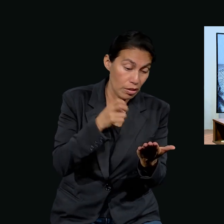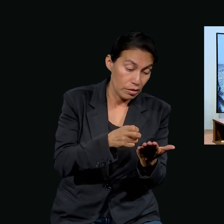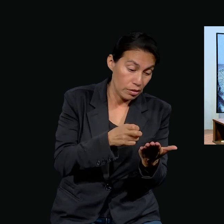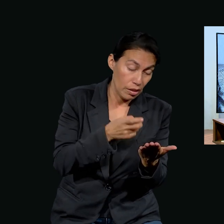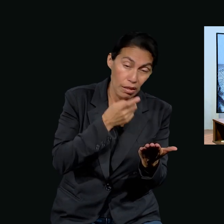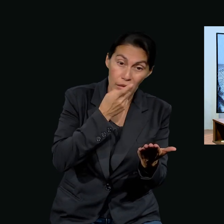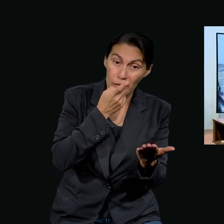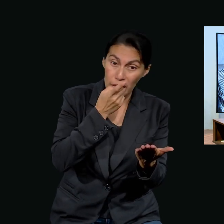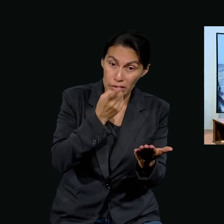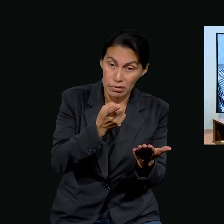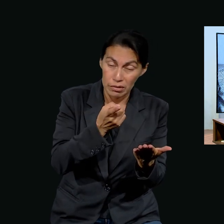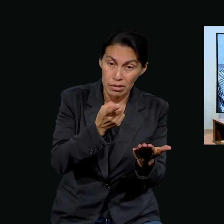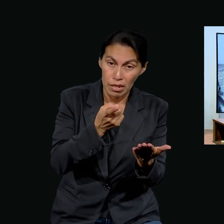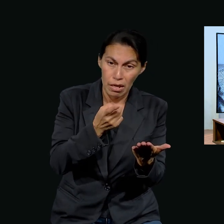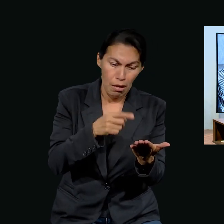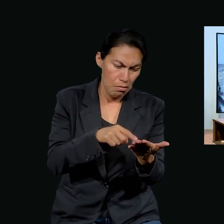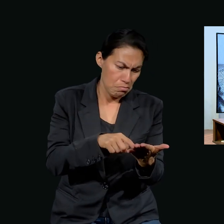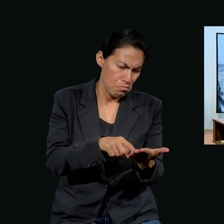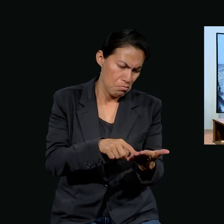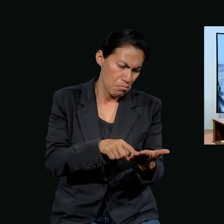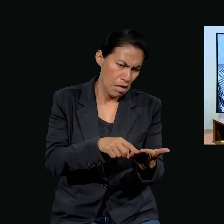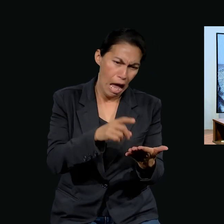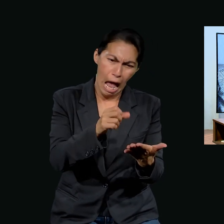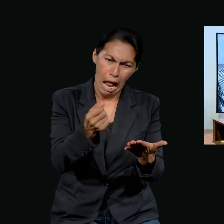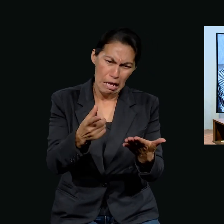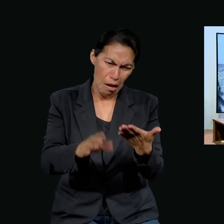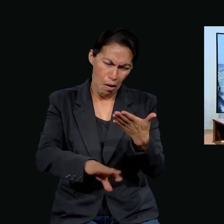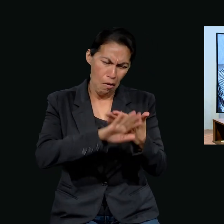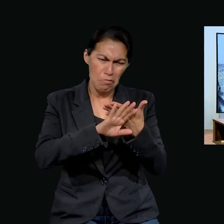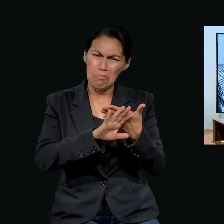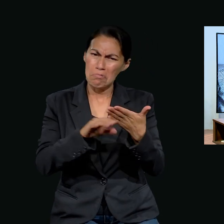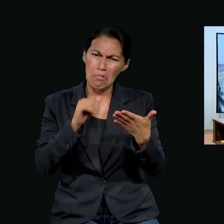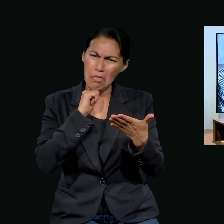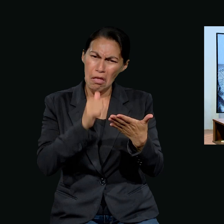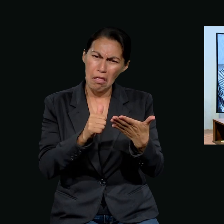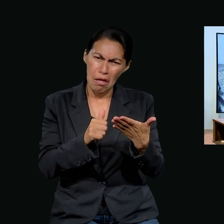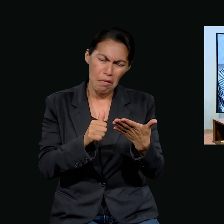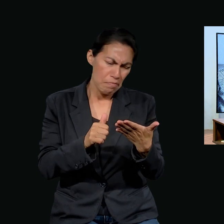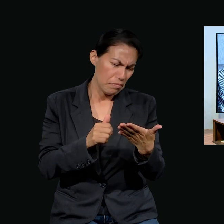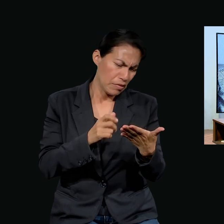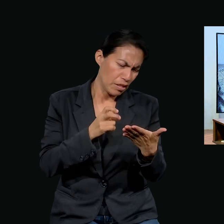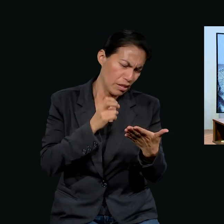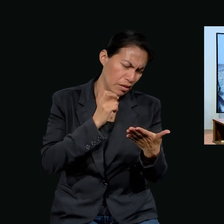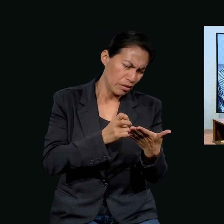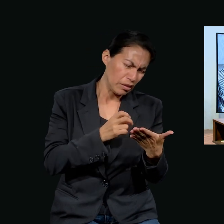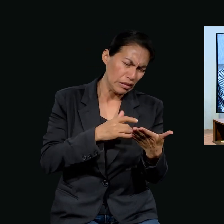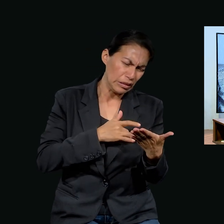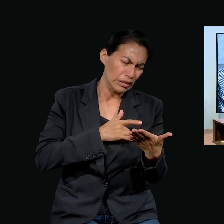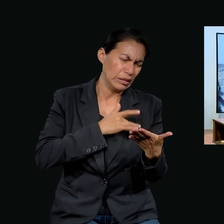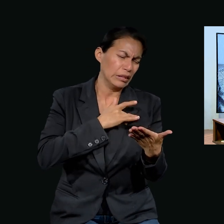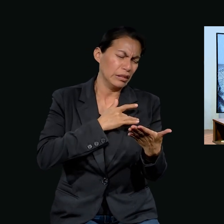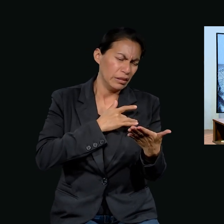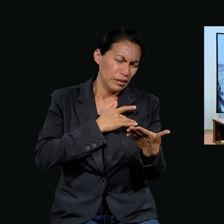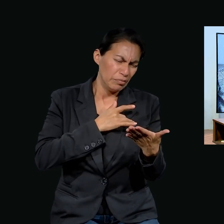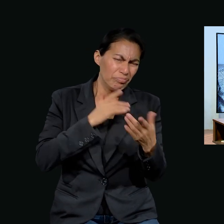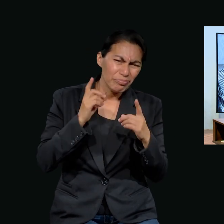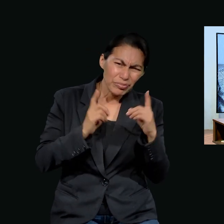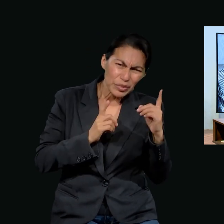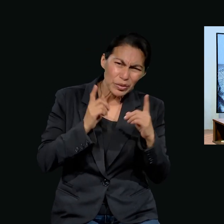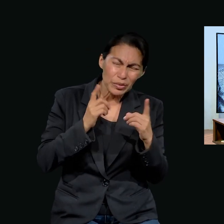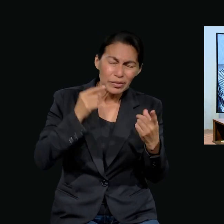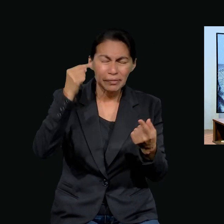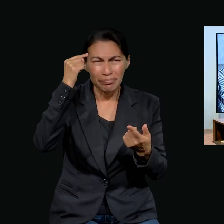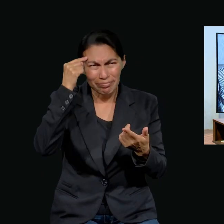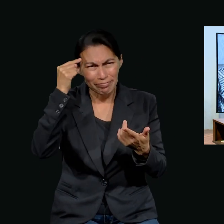aquel decía que yo no veía que nadie las refutara. Y eso, pues, me daba cierta comezón por dentro.